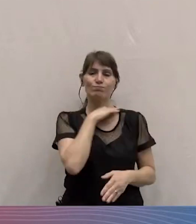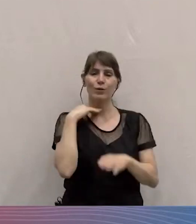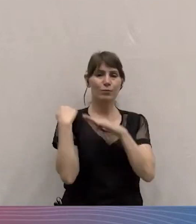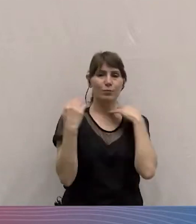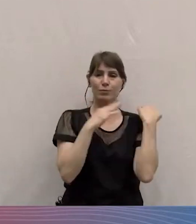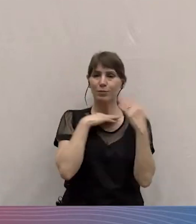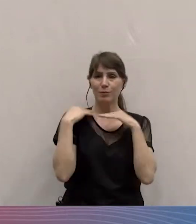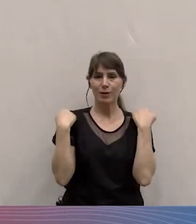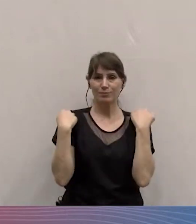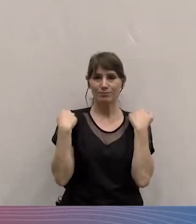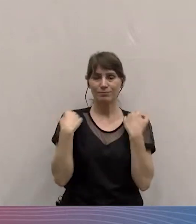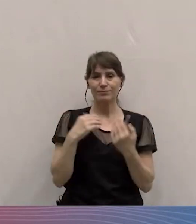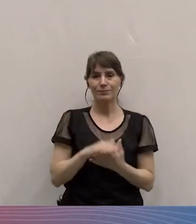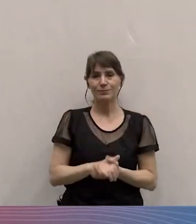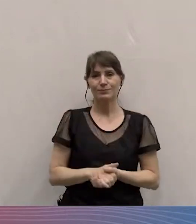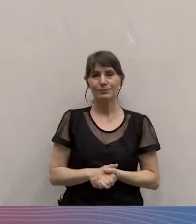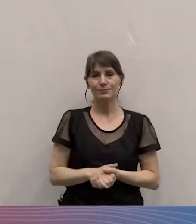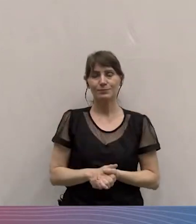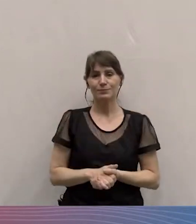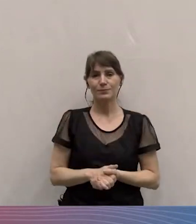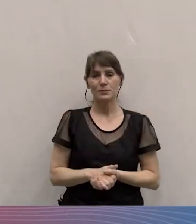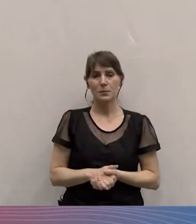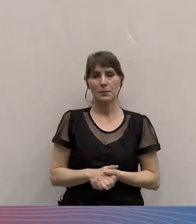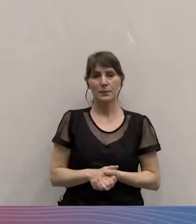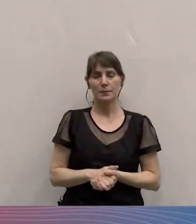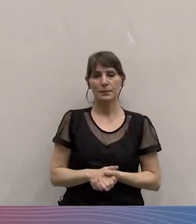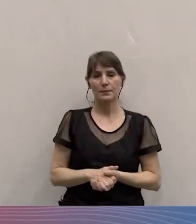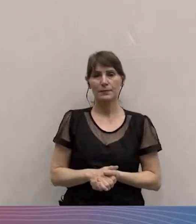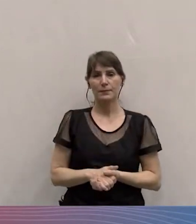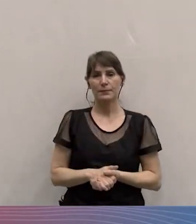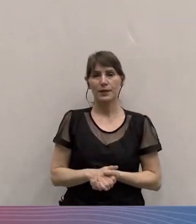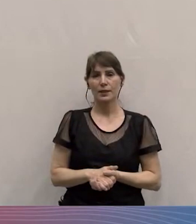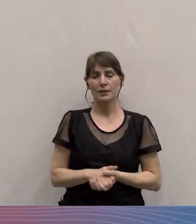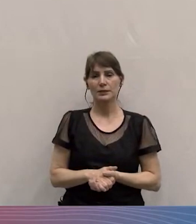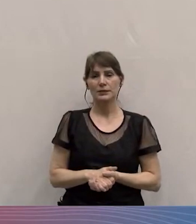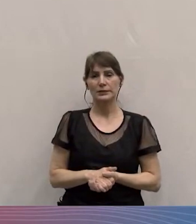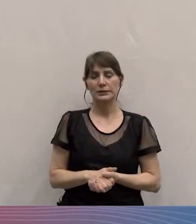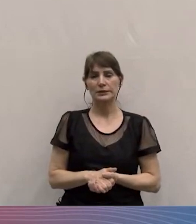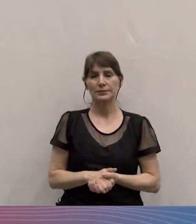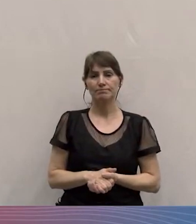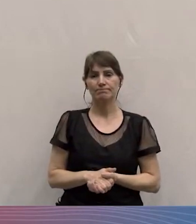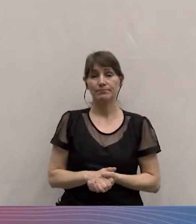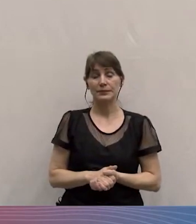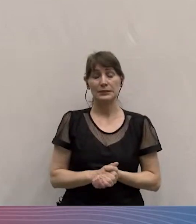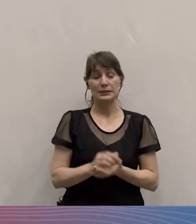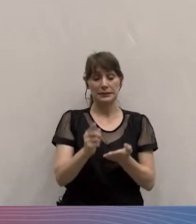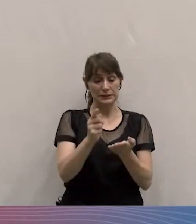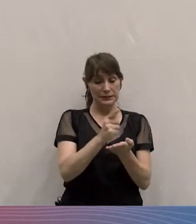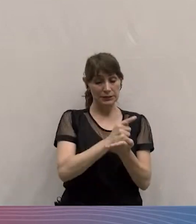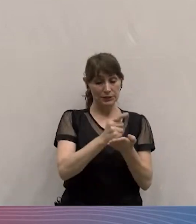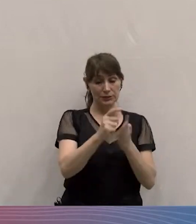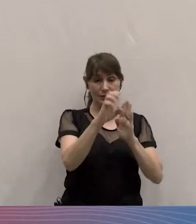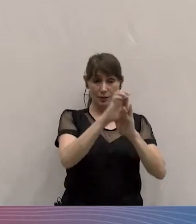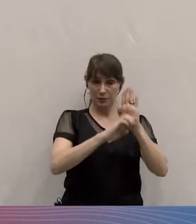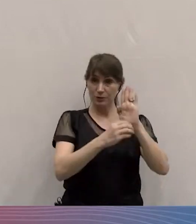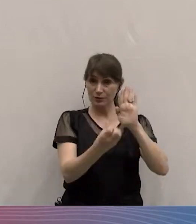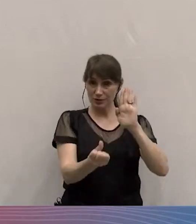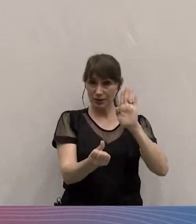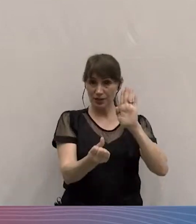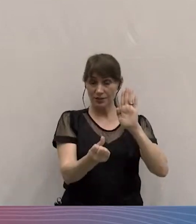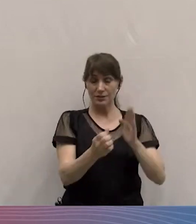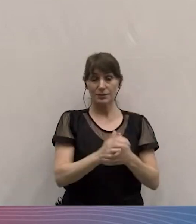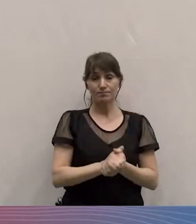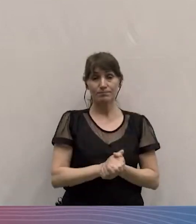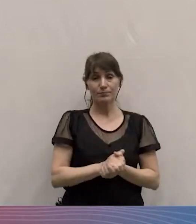nossos delitos e pecados. Aí veio Gênesis 6, irmão André nos